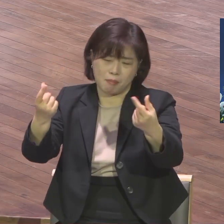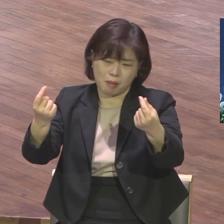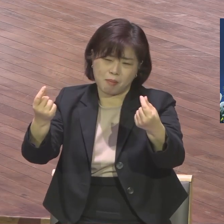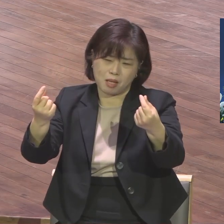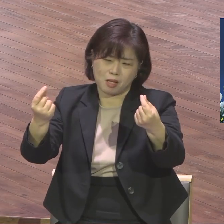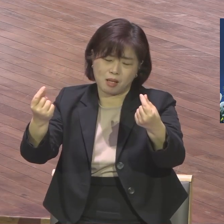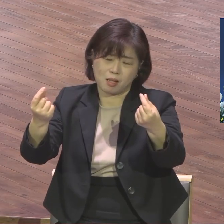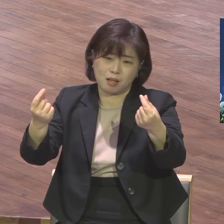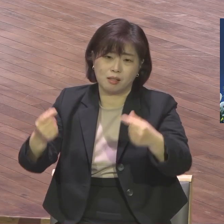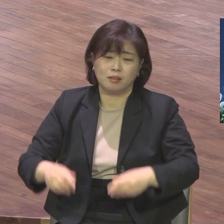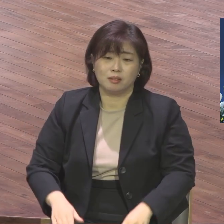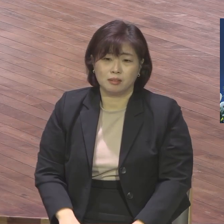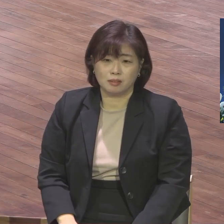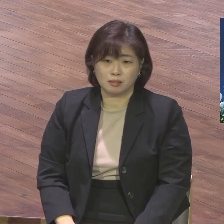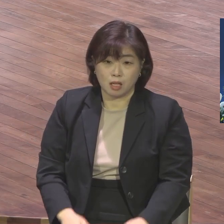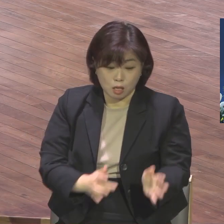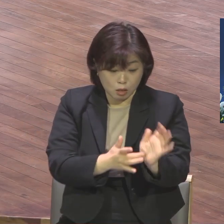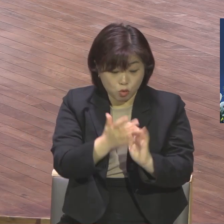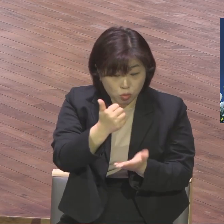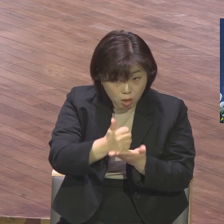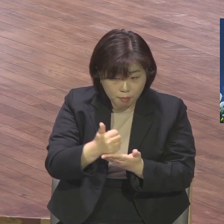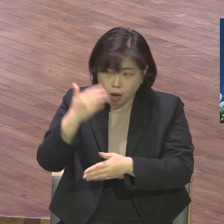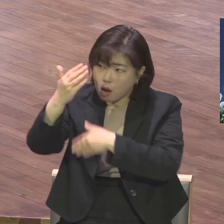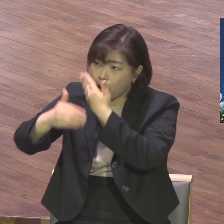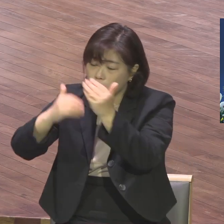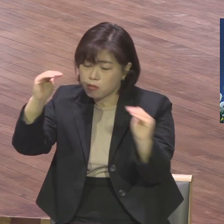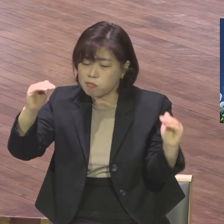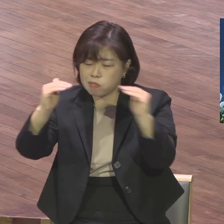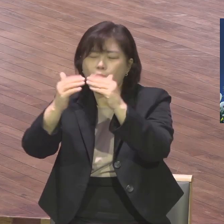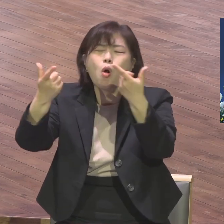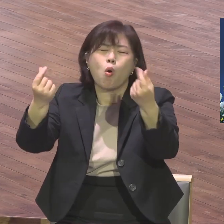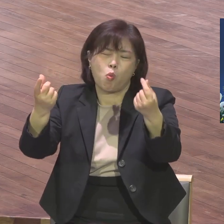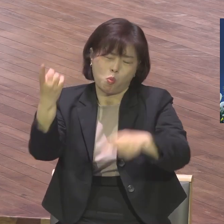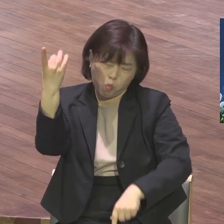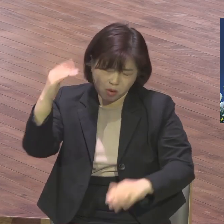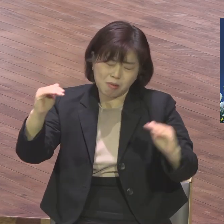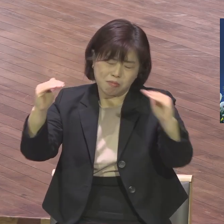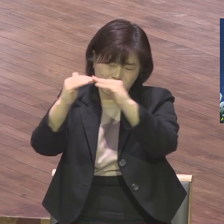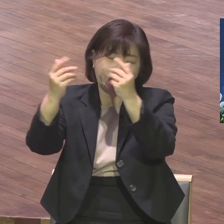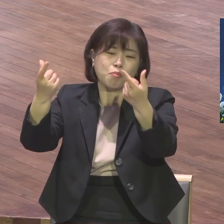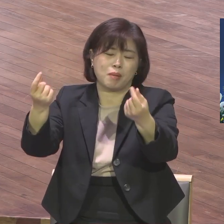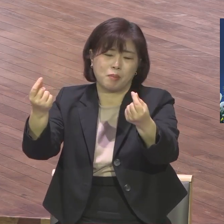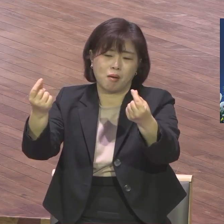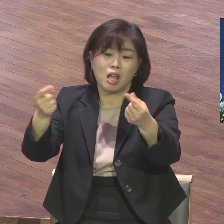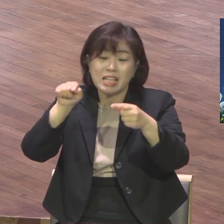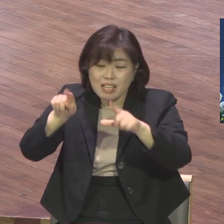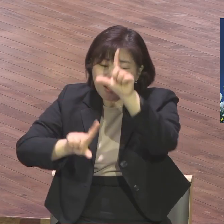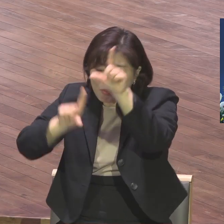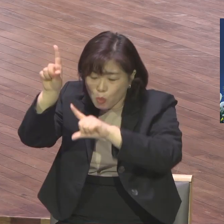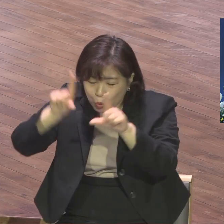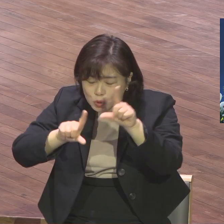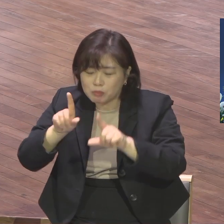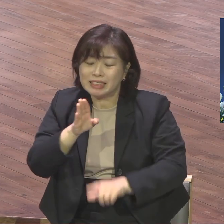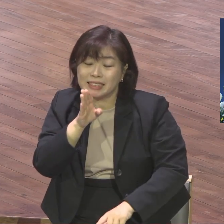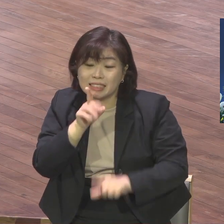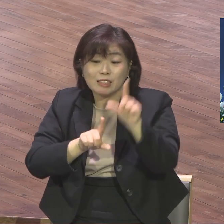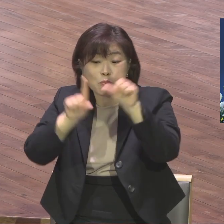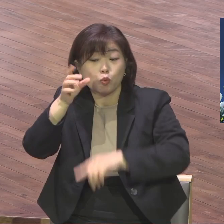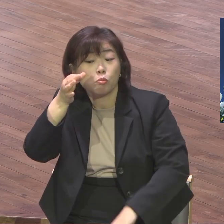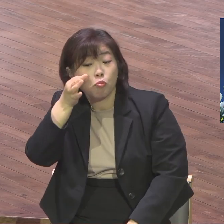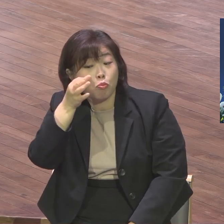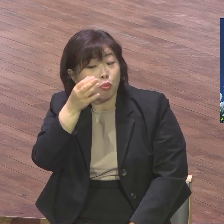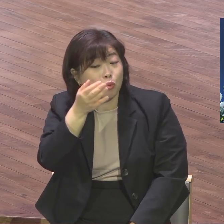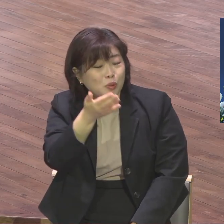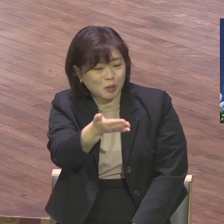그 영광의 모습을 잠시 제자들에게 보여주었어요. 이렇게 영광스러운 예수님의